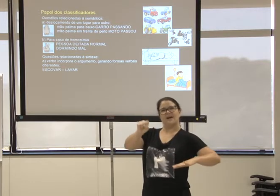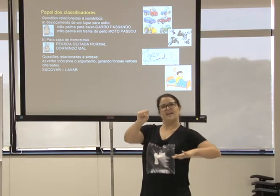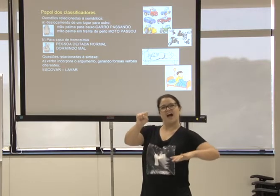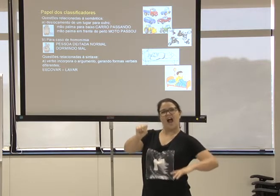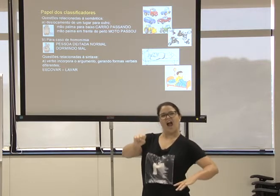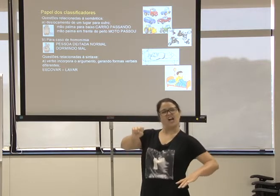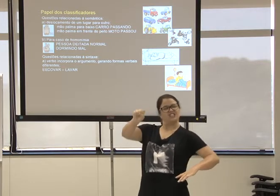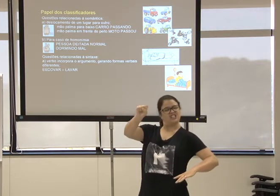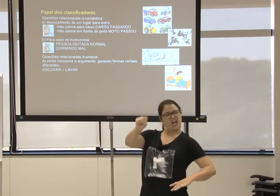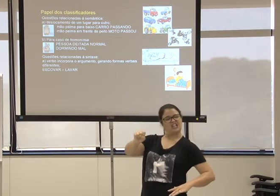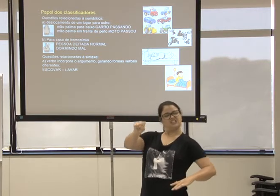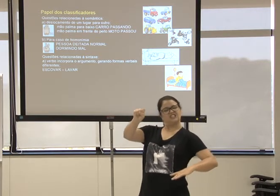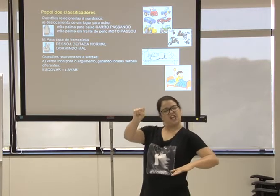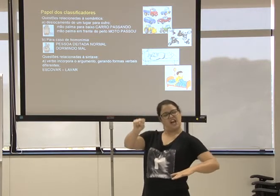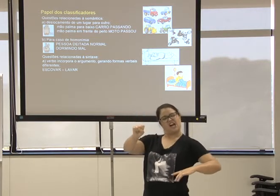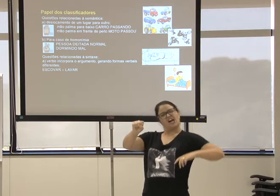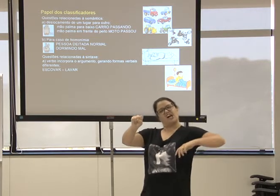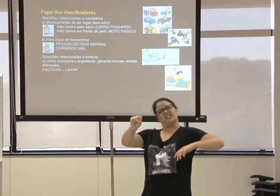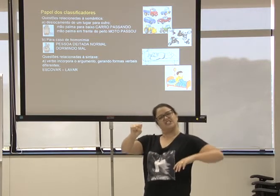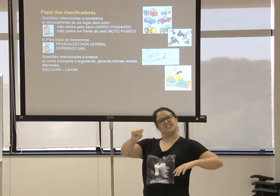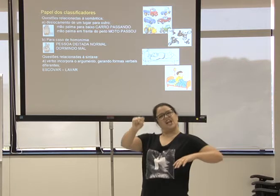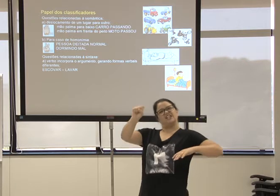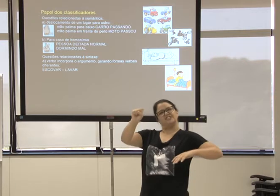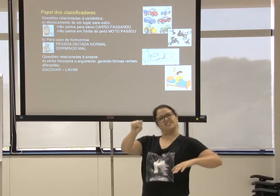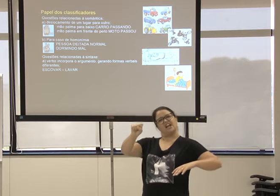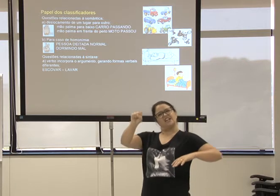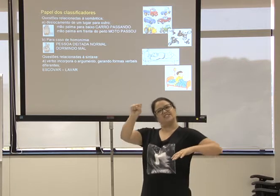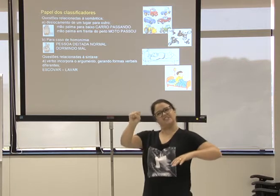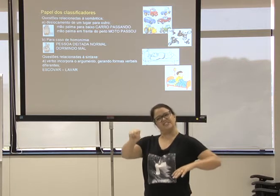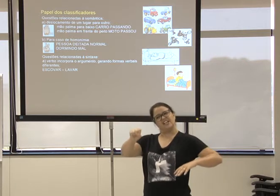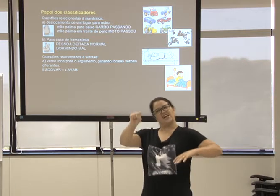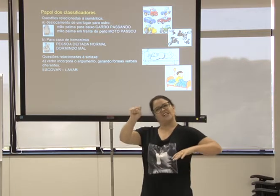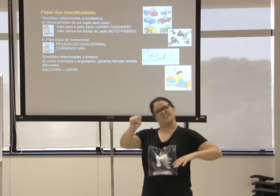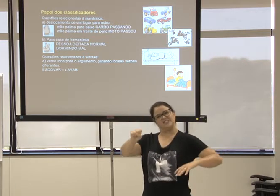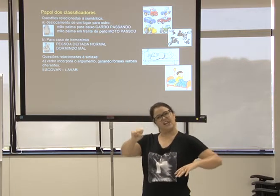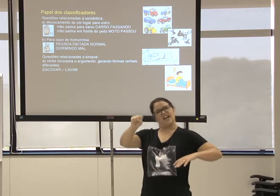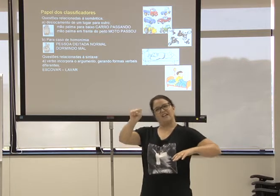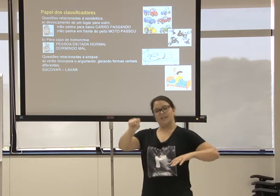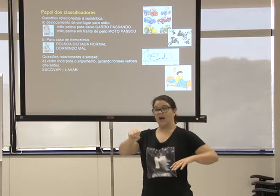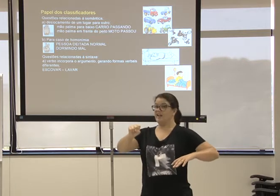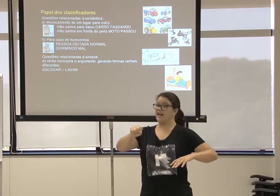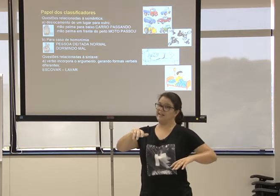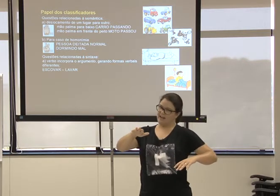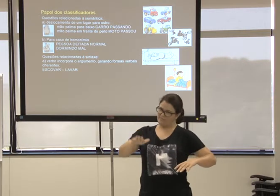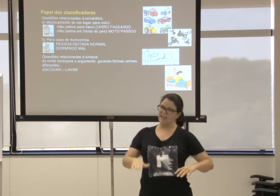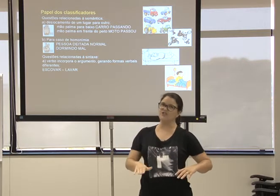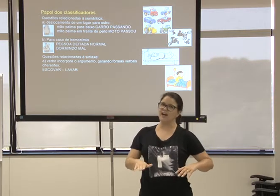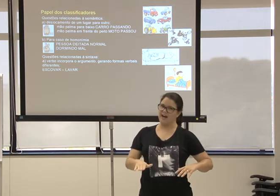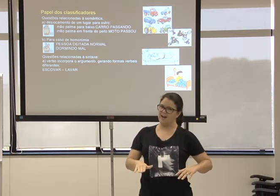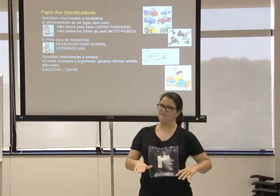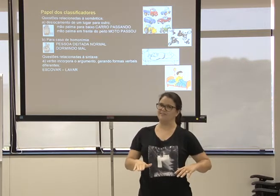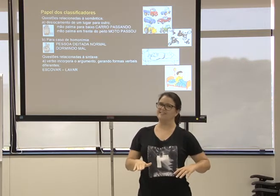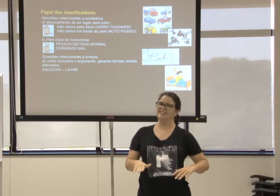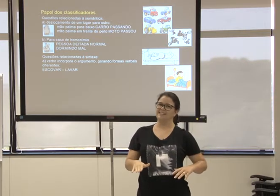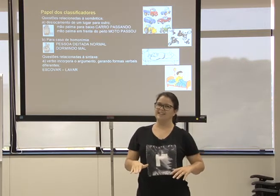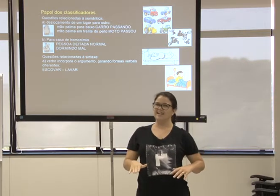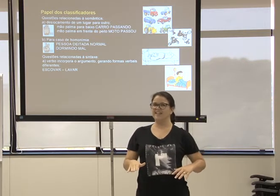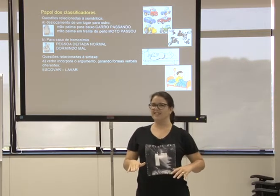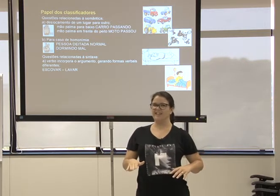Maria. Não é o som do carro que vai dar aquele negócio. Não, e aí rebaixa o carro.